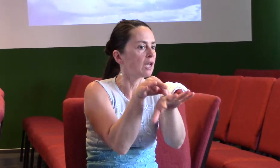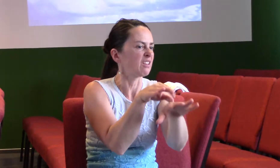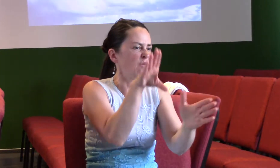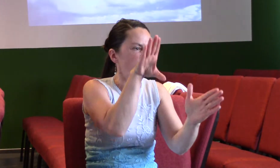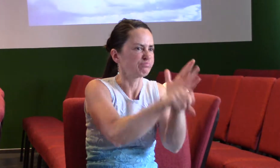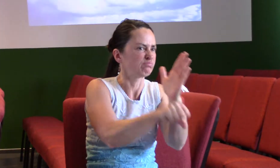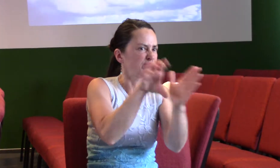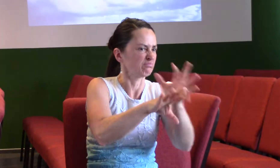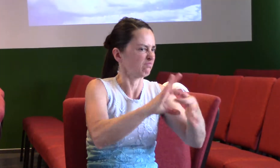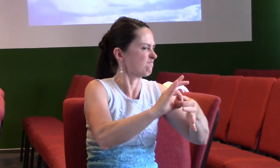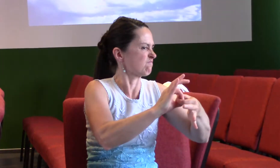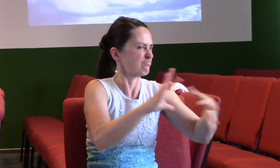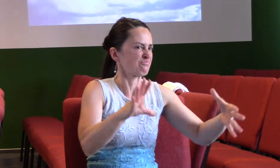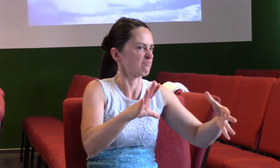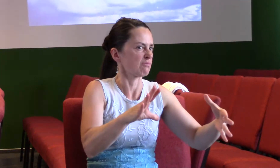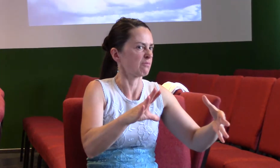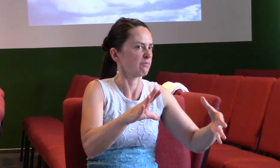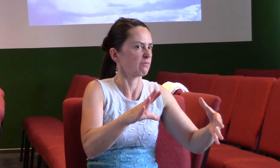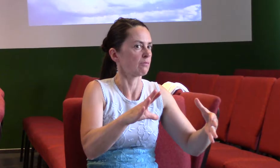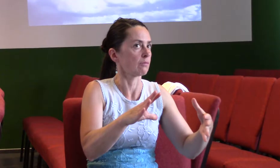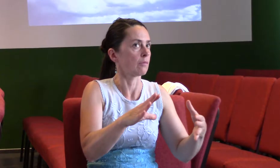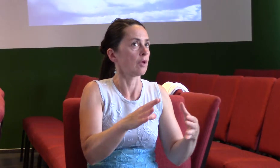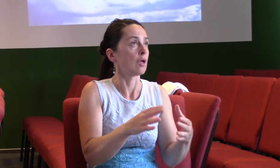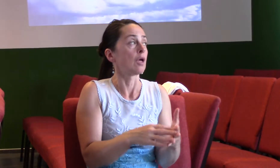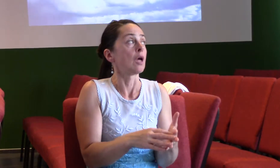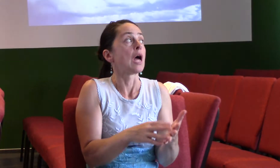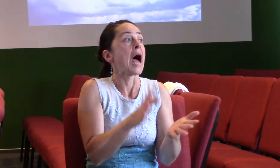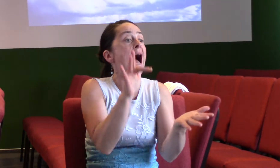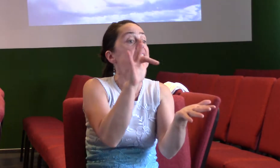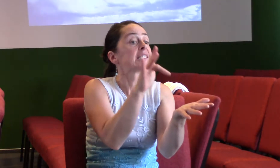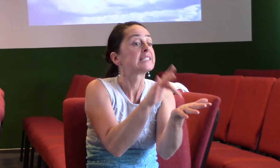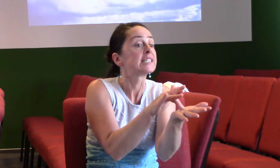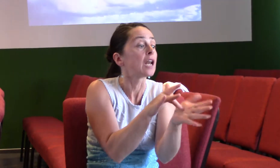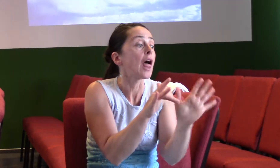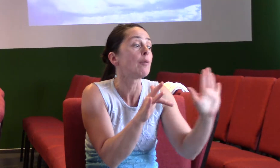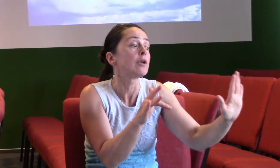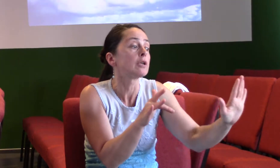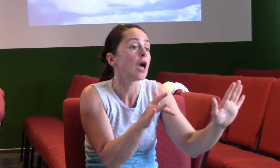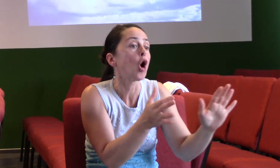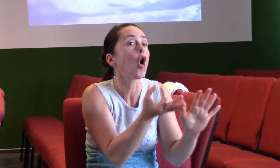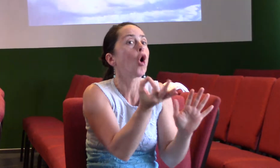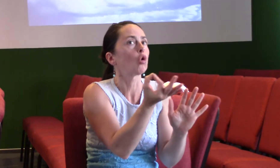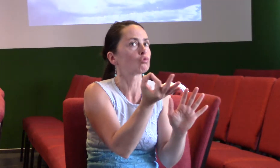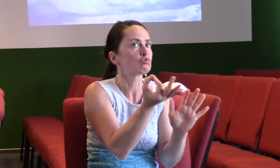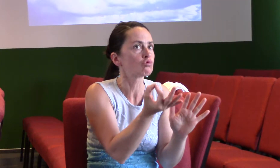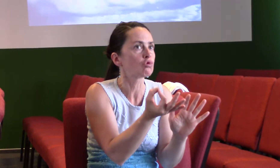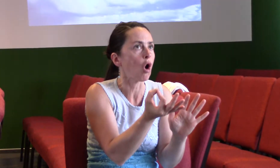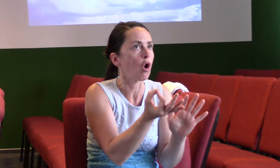nedůvěru a nevěru. Já si myslím, že když se tak